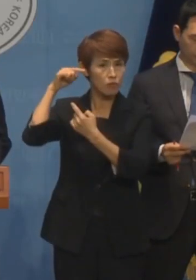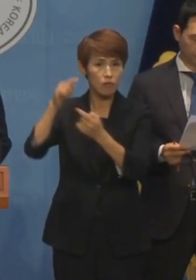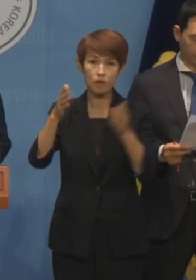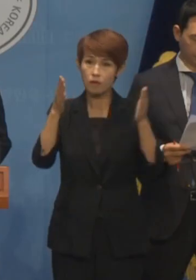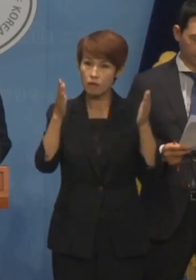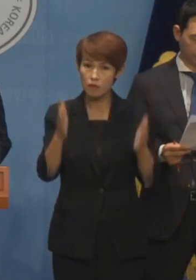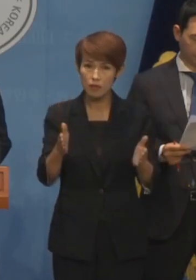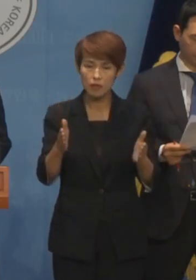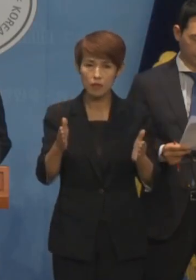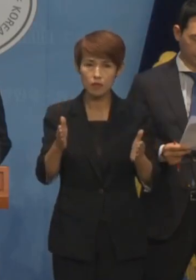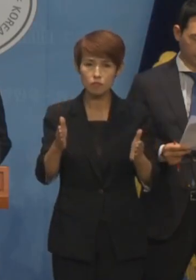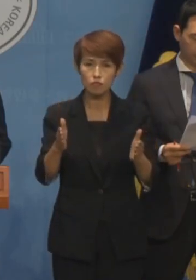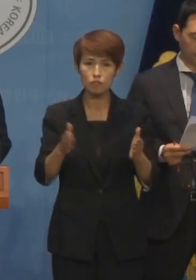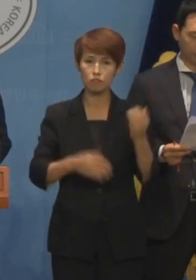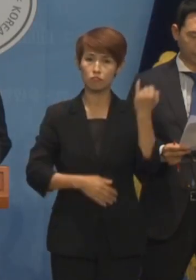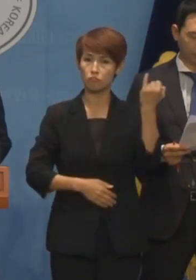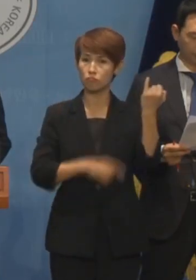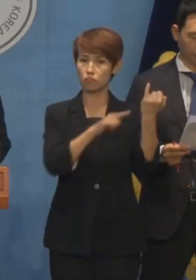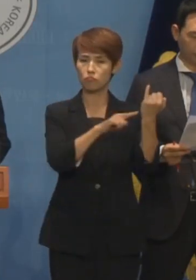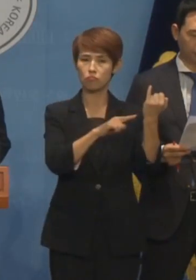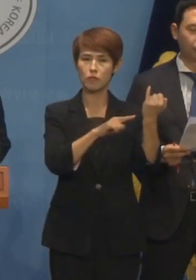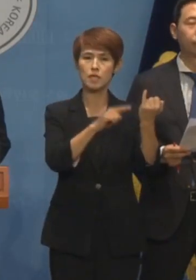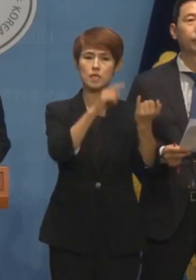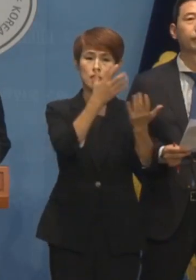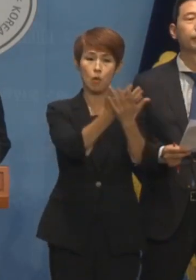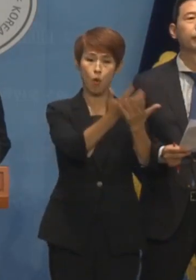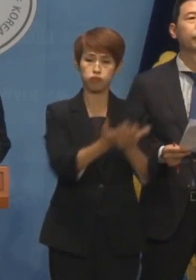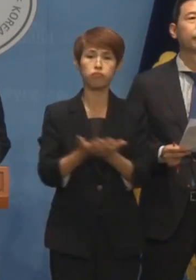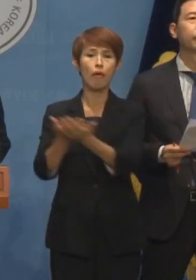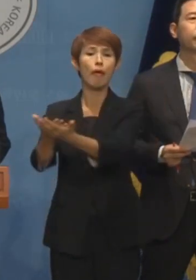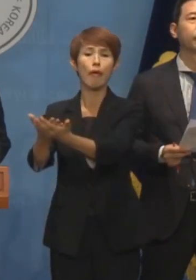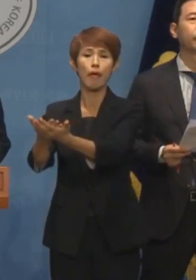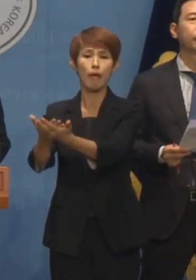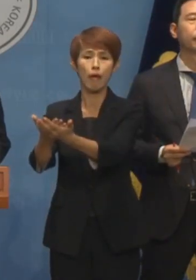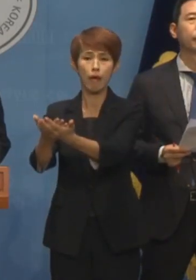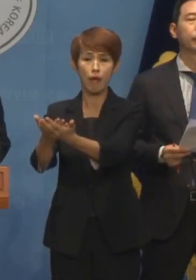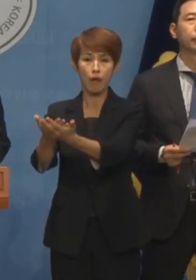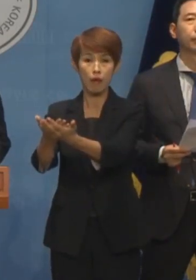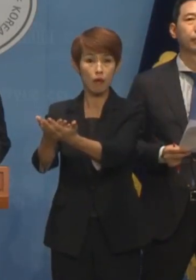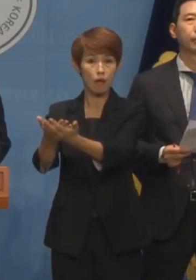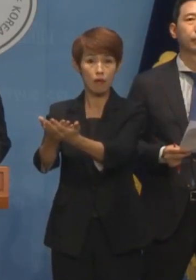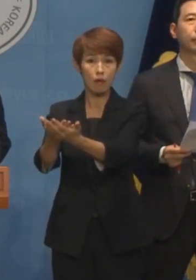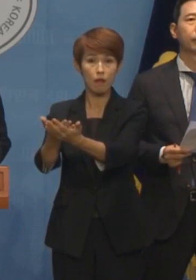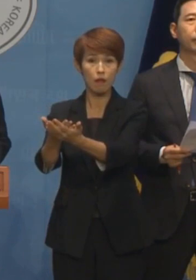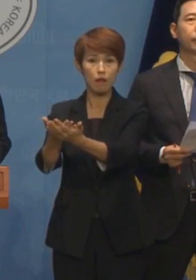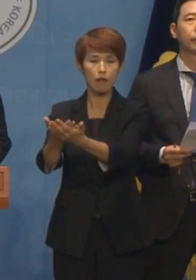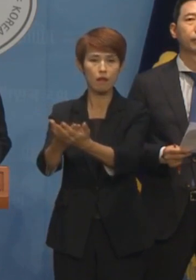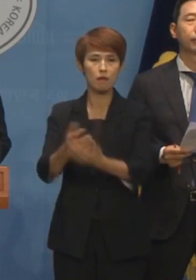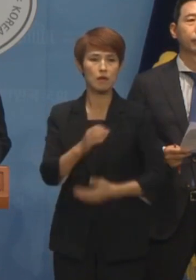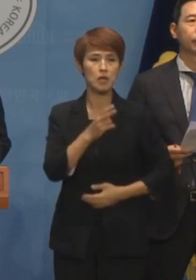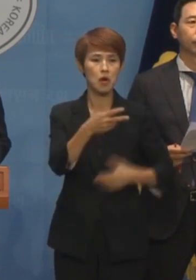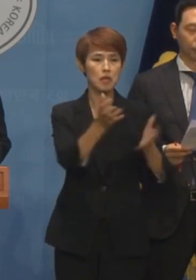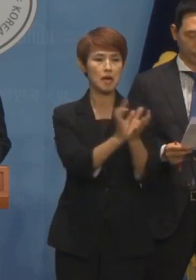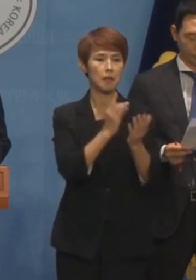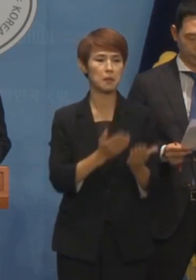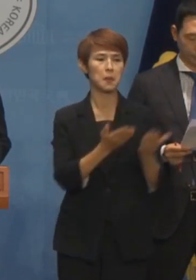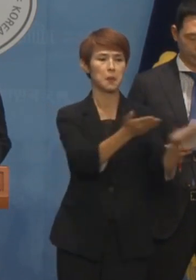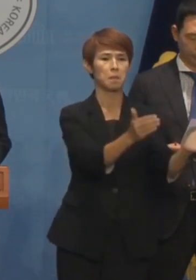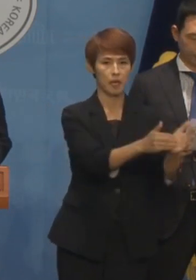동안 본인이 먼저 제출하겠다고 말한 자료들조차 여당에만